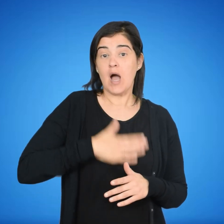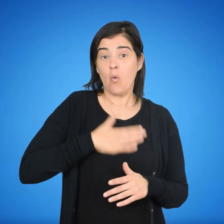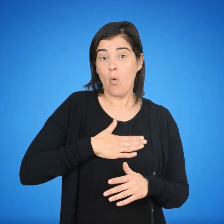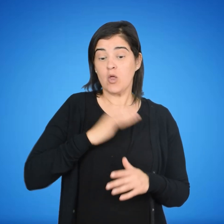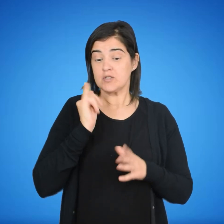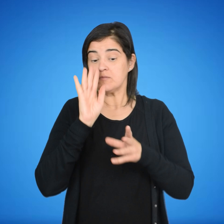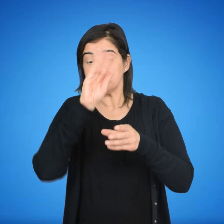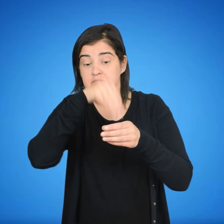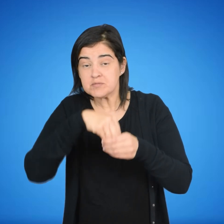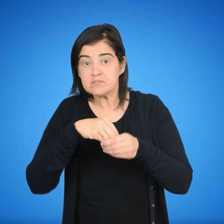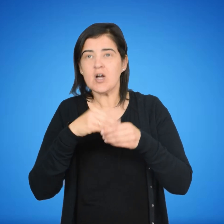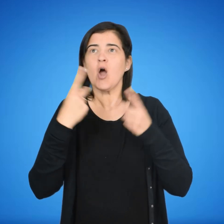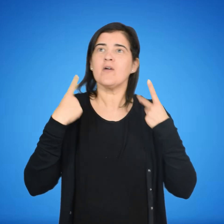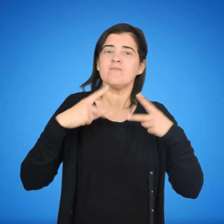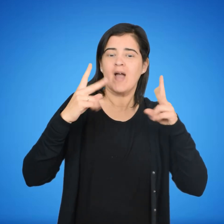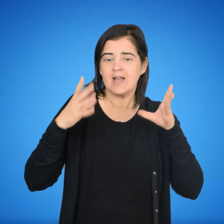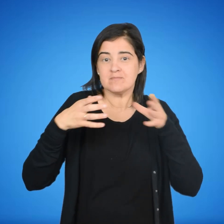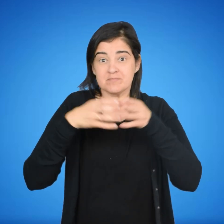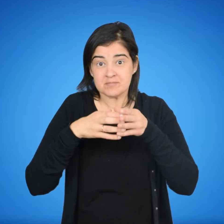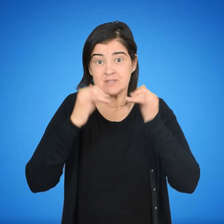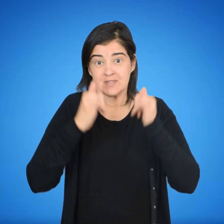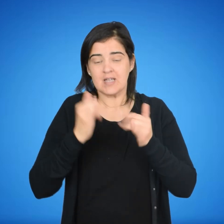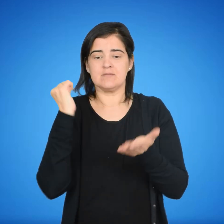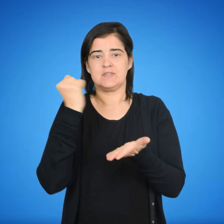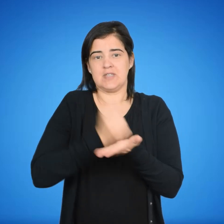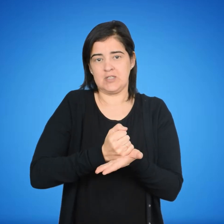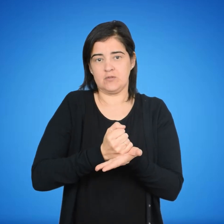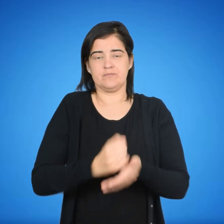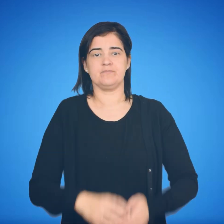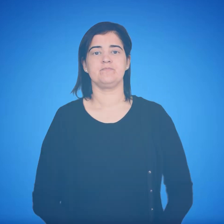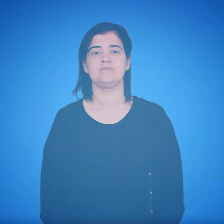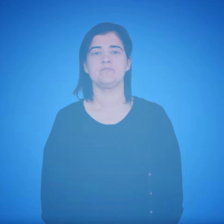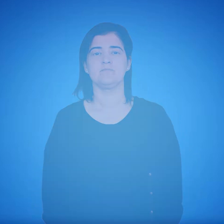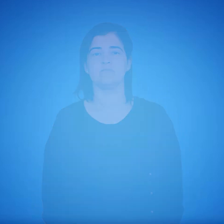de acuerdo con formar parte de este viaje coloca un sello aquí